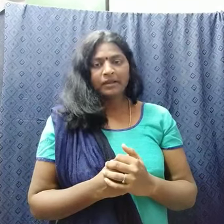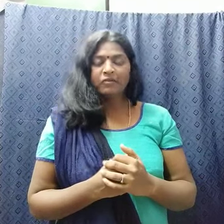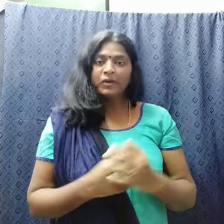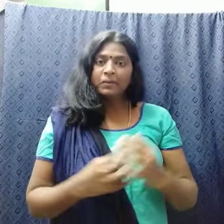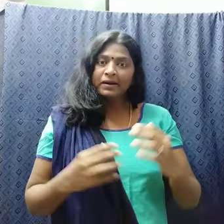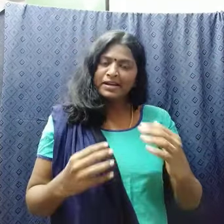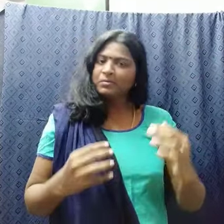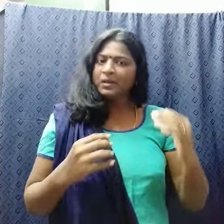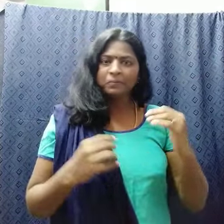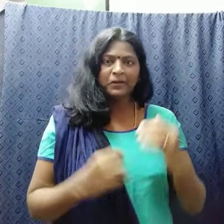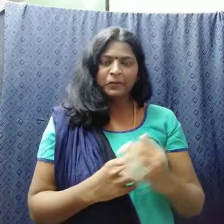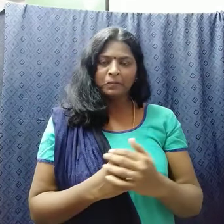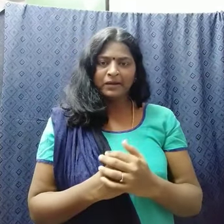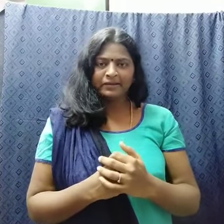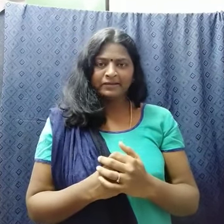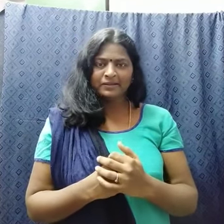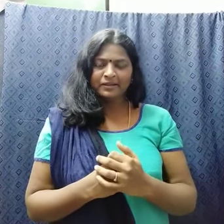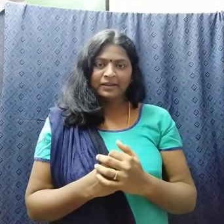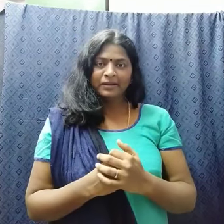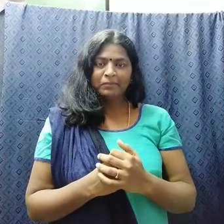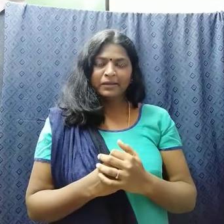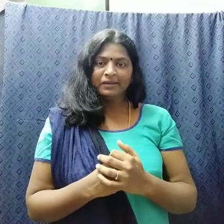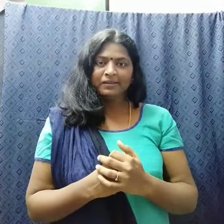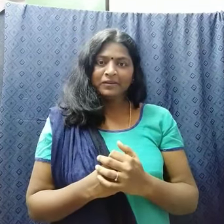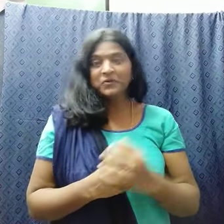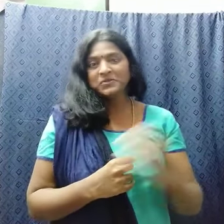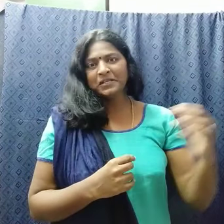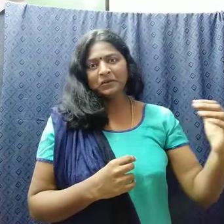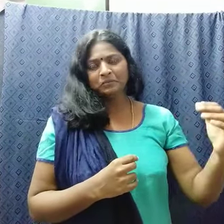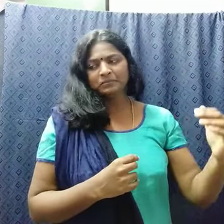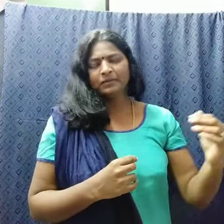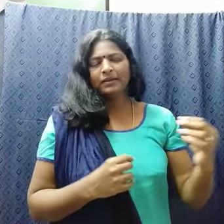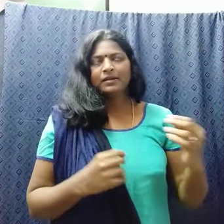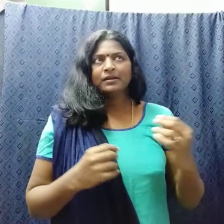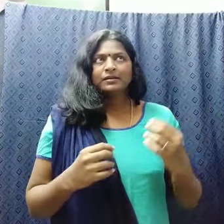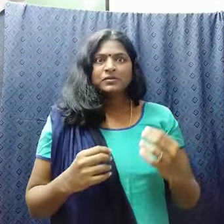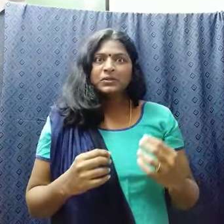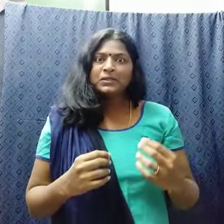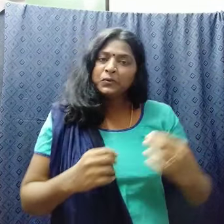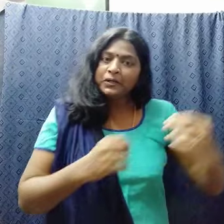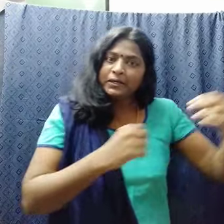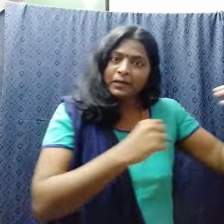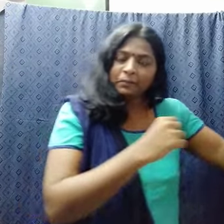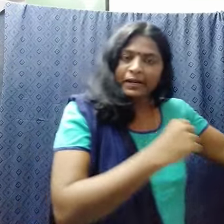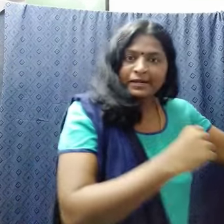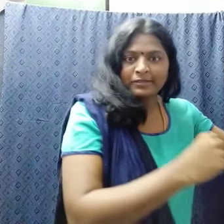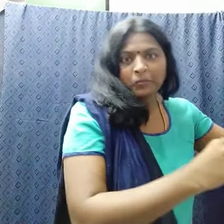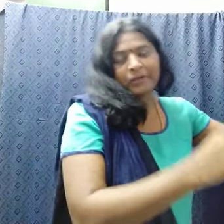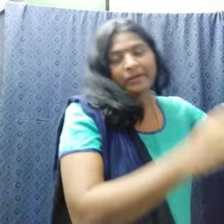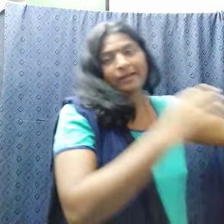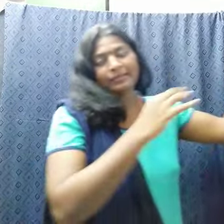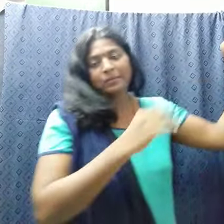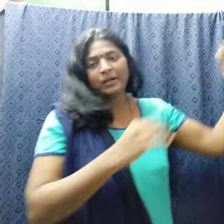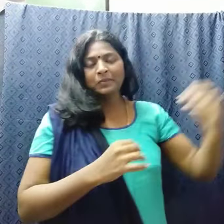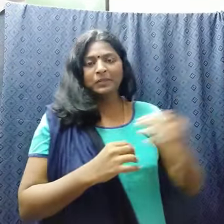அவளுடைய மனநிலைமை எப்படி இருக்கும் பாருங்க. நம்ம யோசிக்கிறோம், சொந்த ஊருக்கு படையெடுத்துட்டு போயிட்டு இருக்க அந்த மக்களை பத்தி